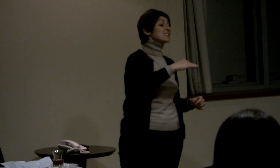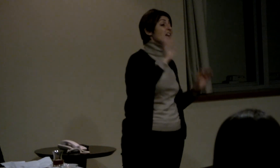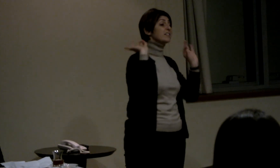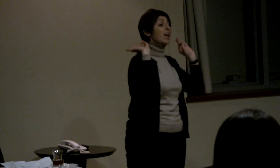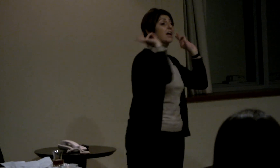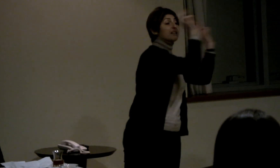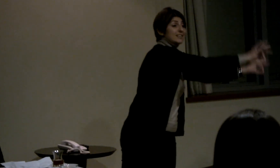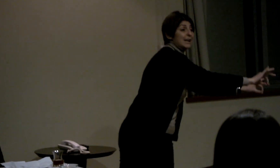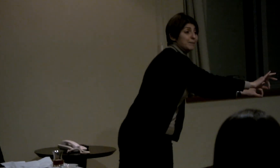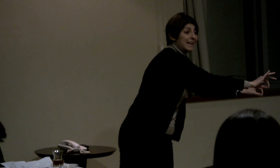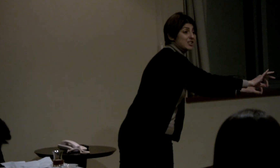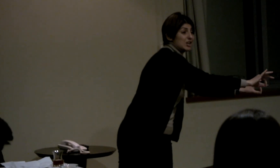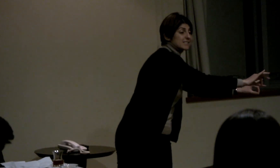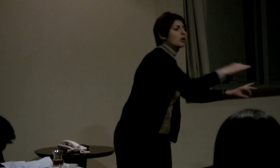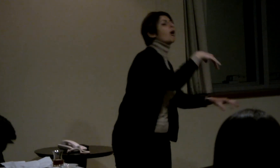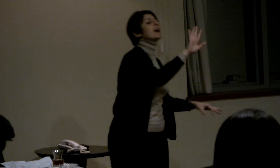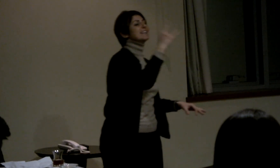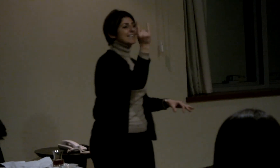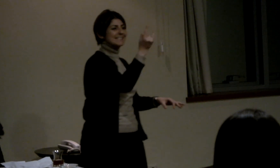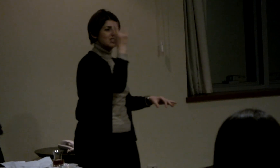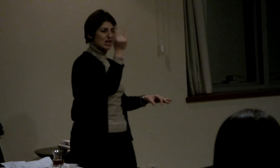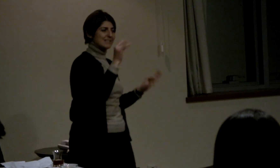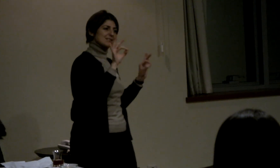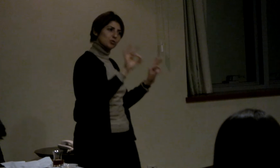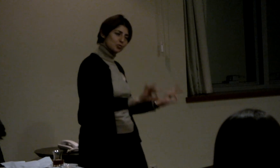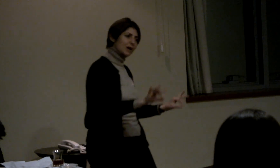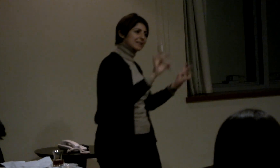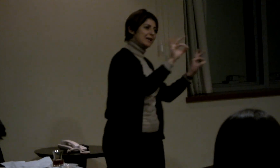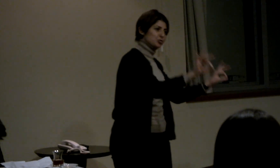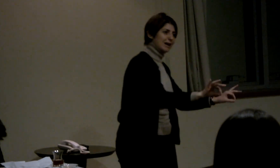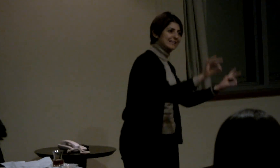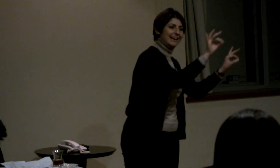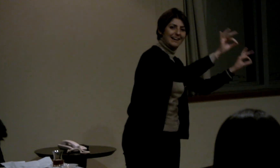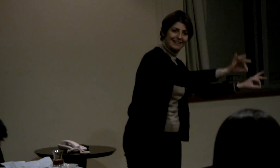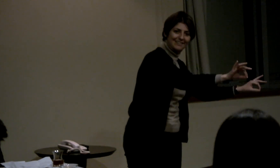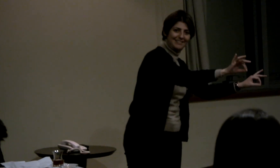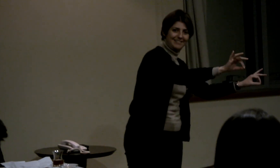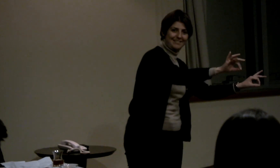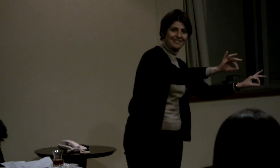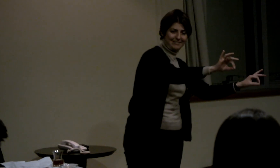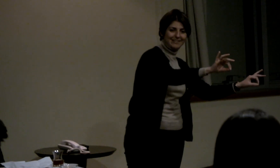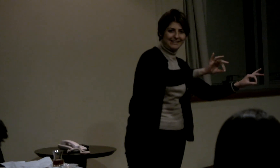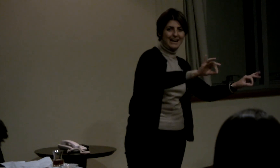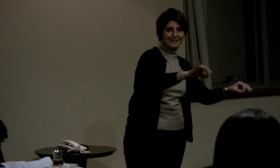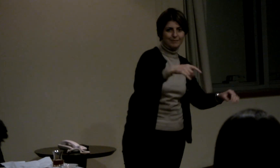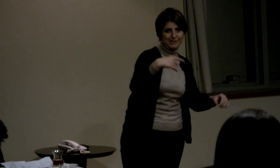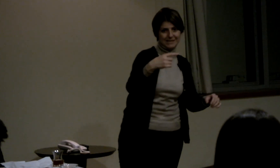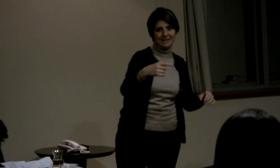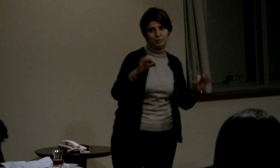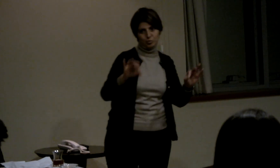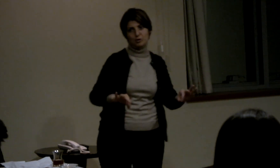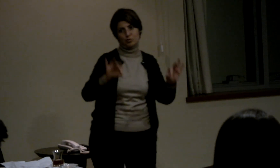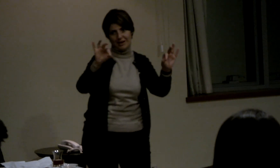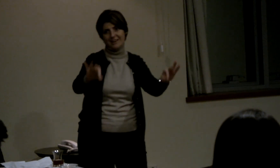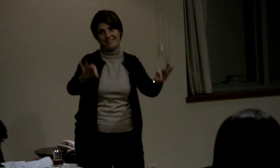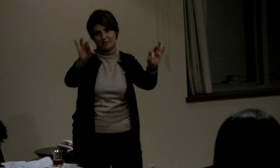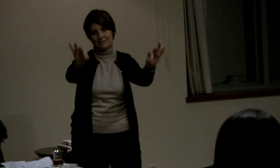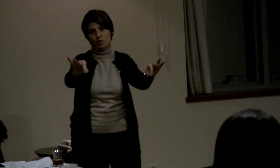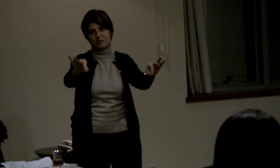gelirken direkt mi geleceğiz? Hayır, gezeceğiz. Duraklaya. Yani mesela dura. Evet,